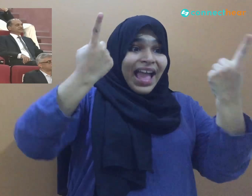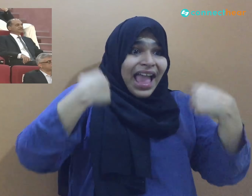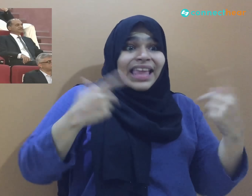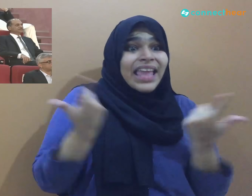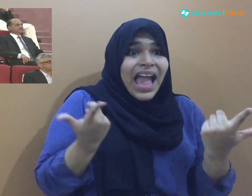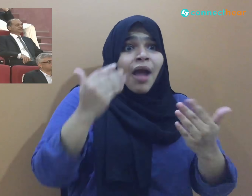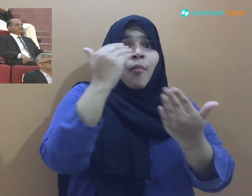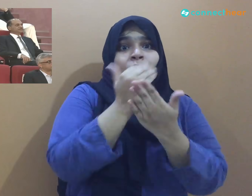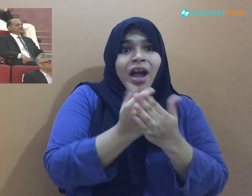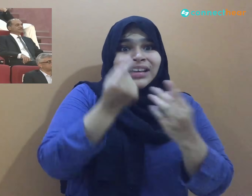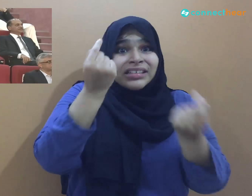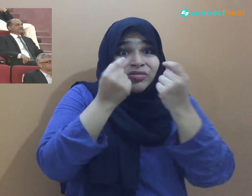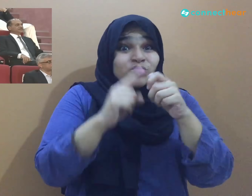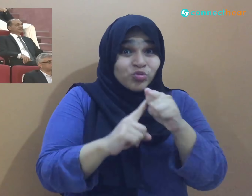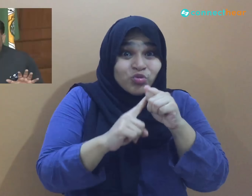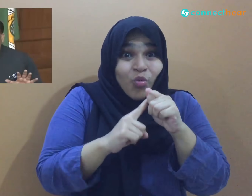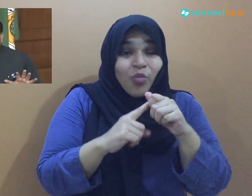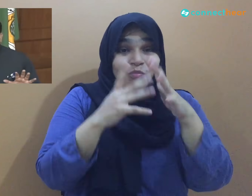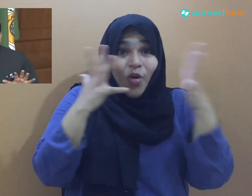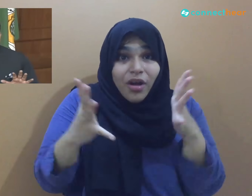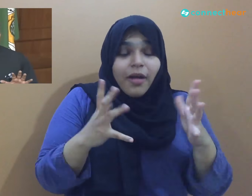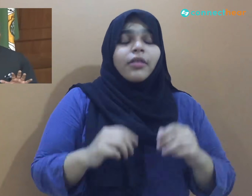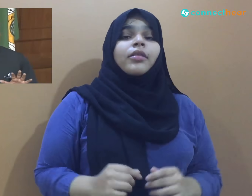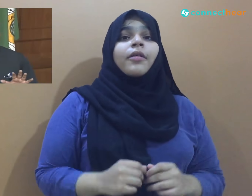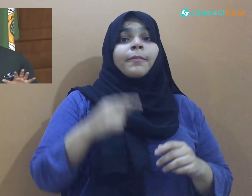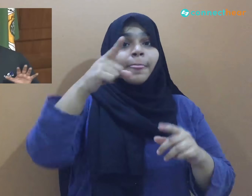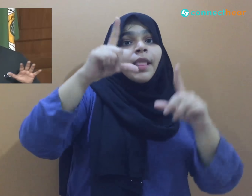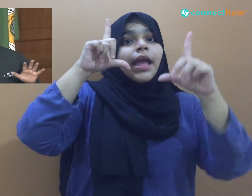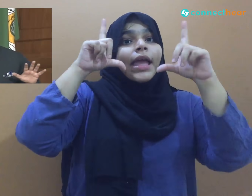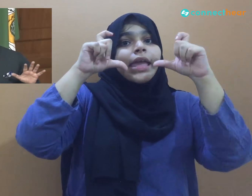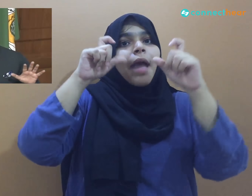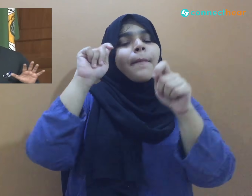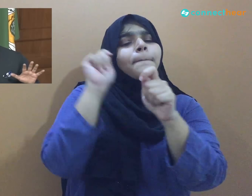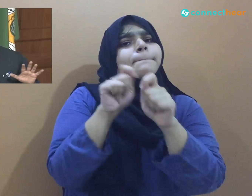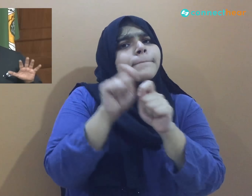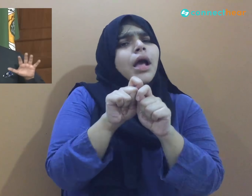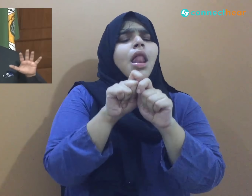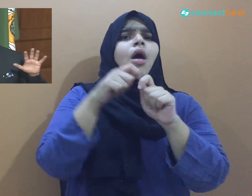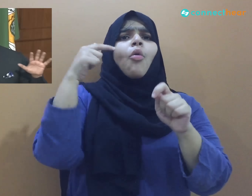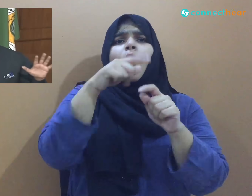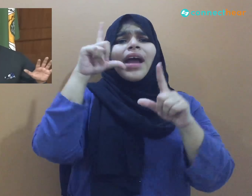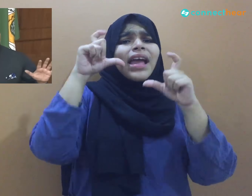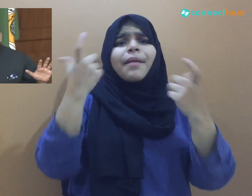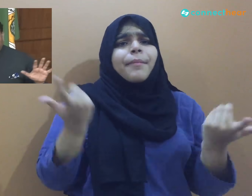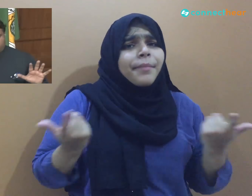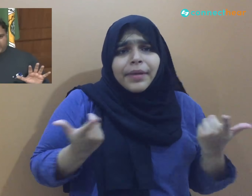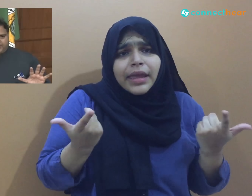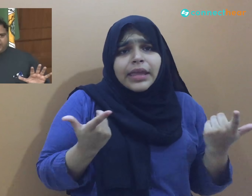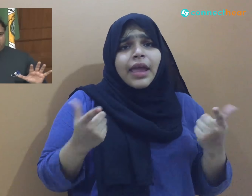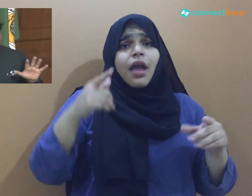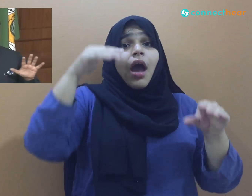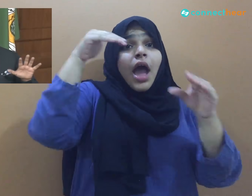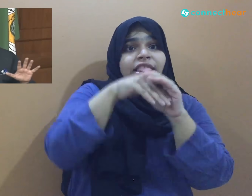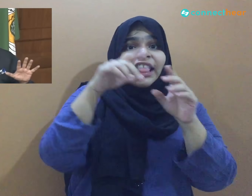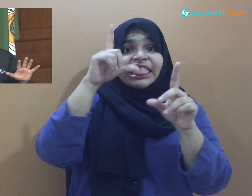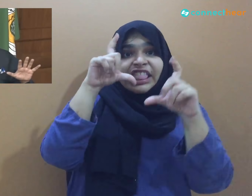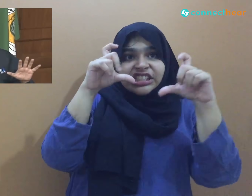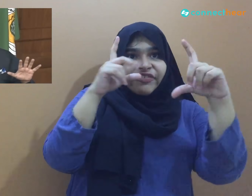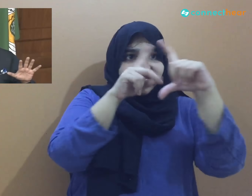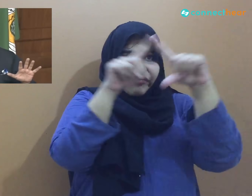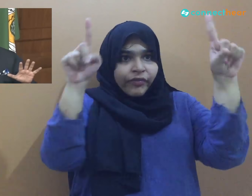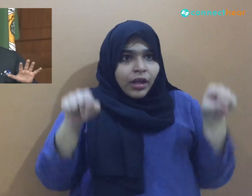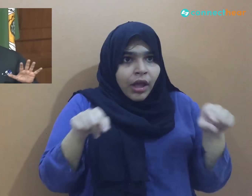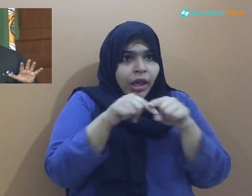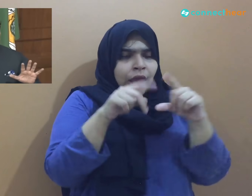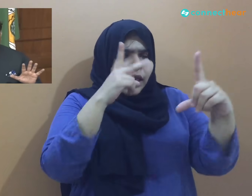ان کا کیسا جو ہے وہ جا رہا ہے. لہٰذا ان کے لیے جو ہے وہ کیمرہ ڈیولپ کیا گیا ہے, اور وہ کیمرے میں تصویر دیکھ کے